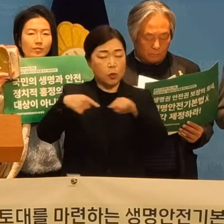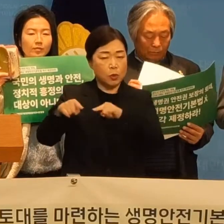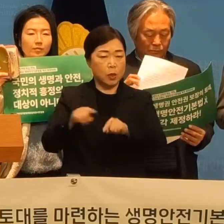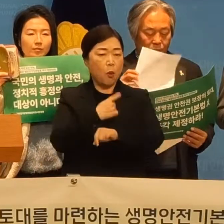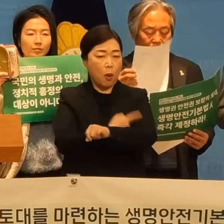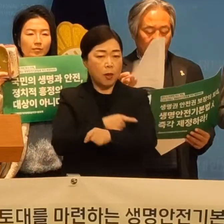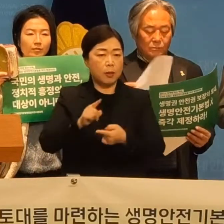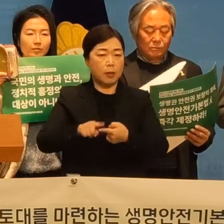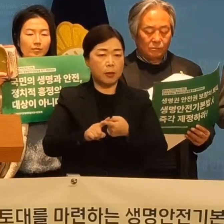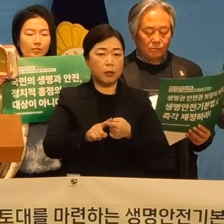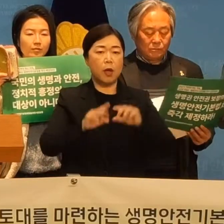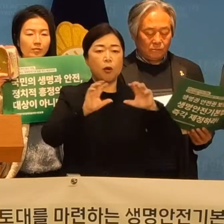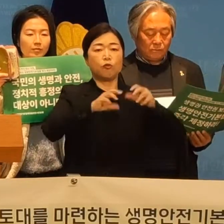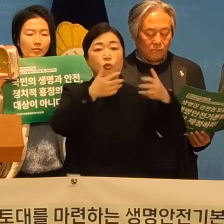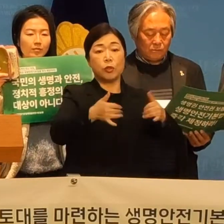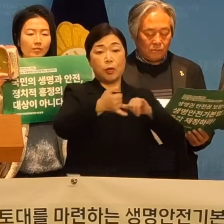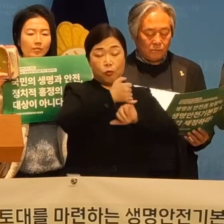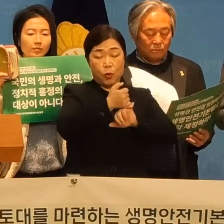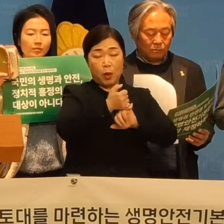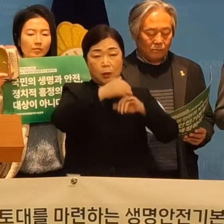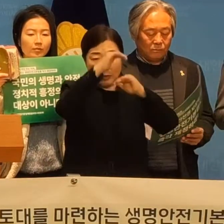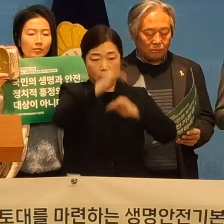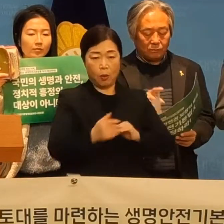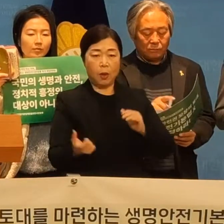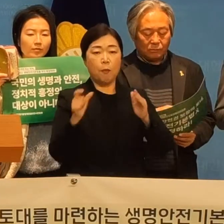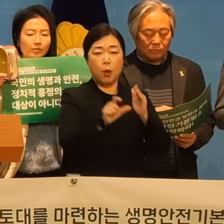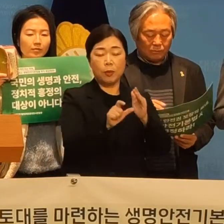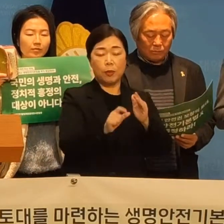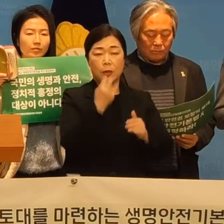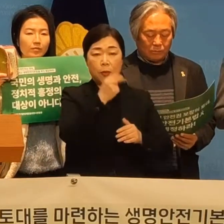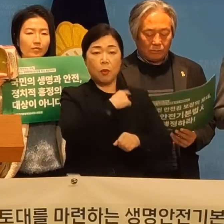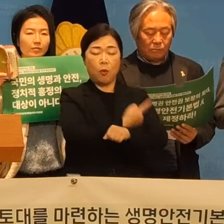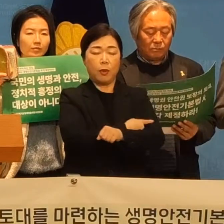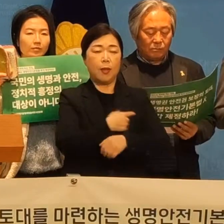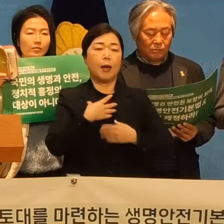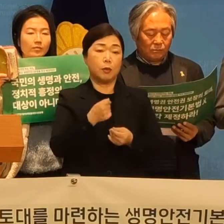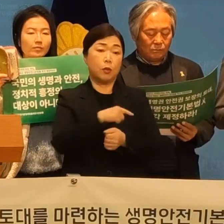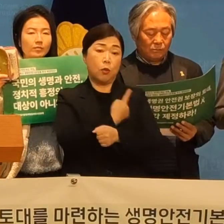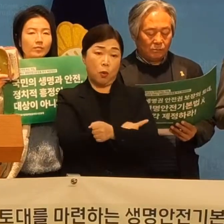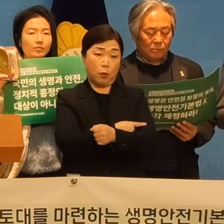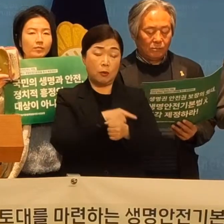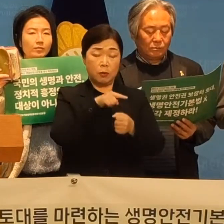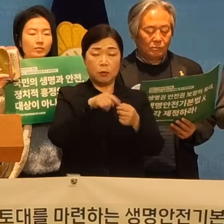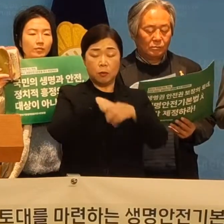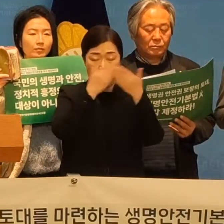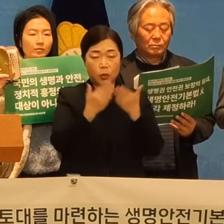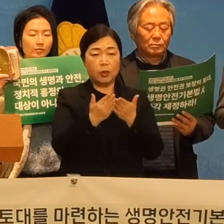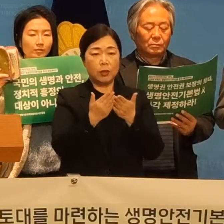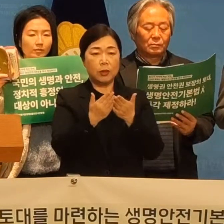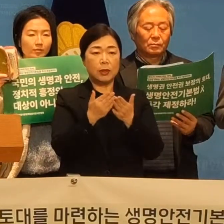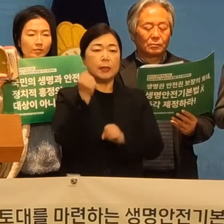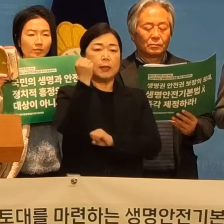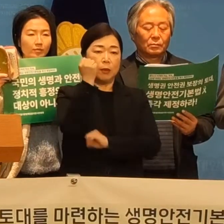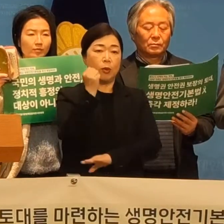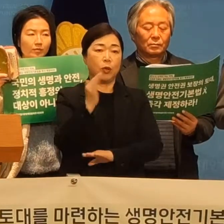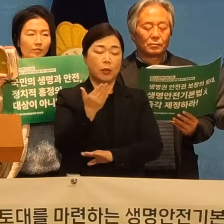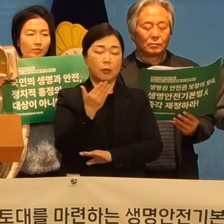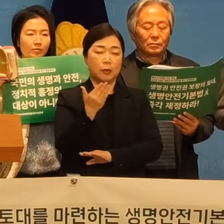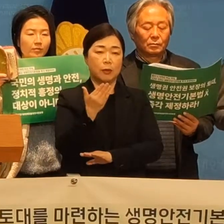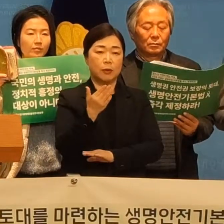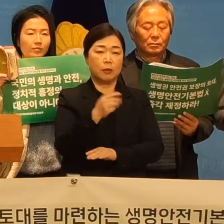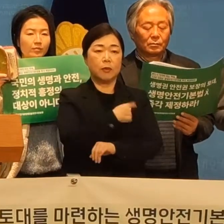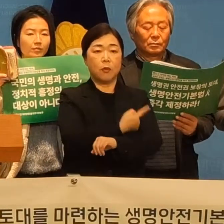권리에 관한 국제규약이 보장하는 생명권 및 안전권은 모든 권리의 전제가 되는